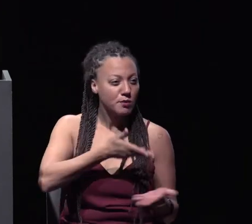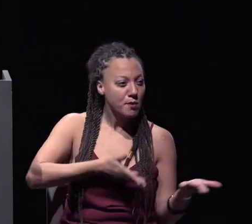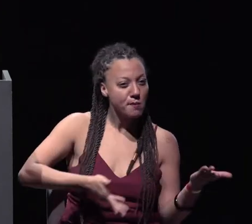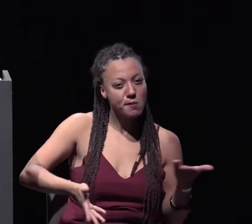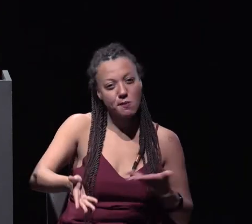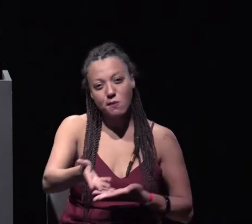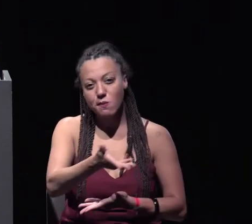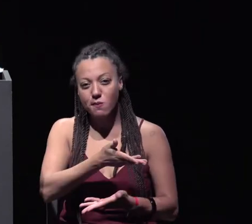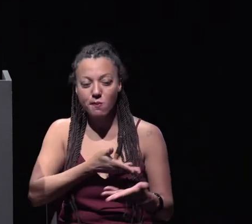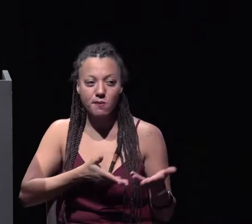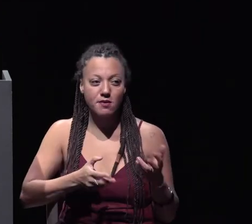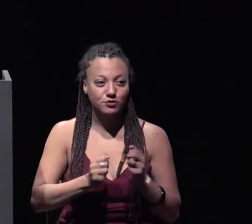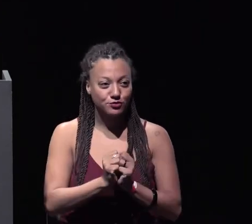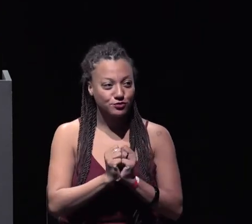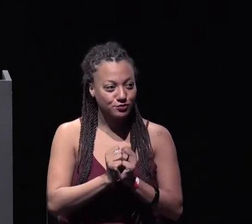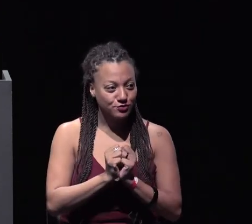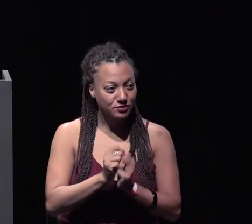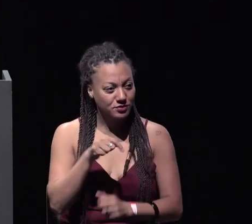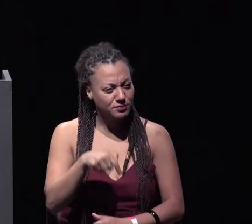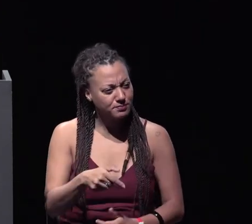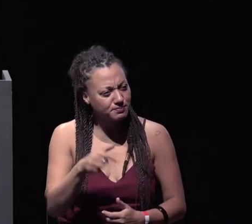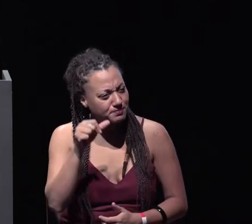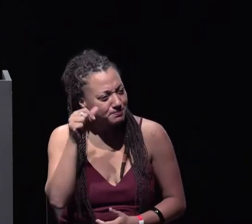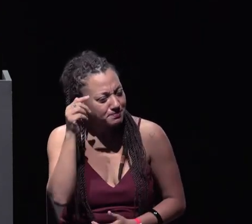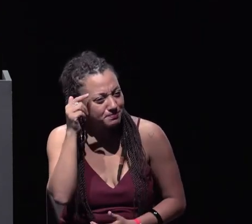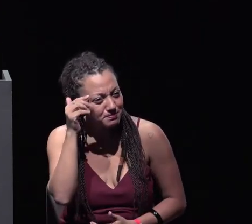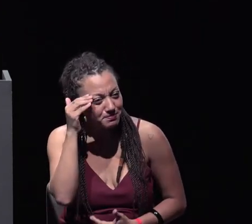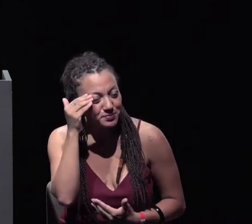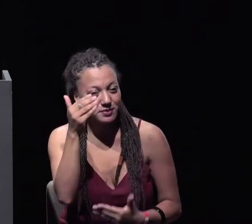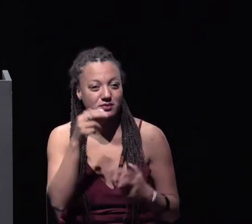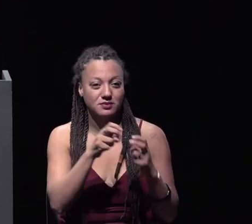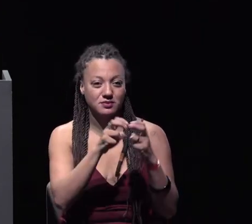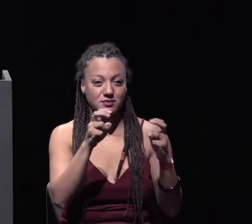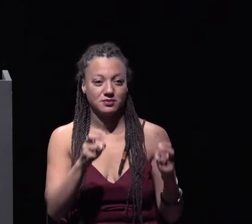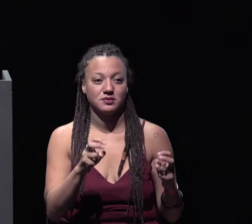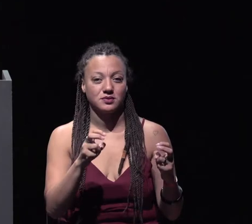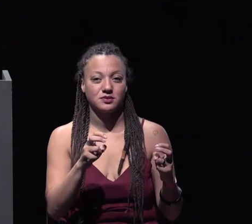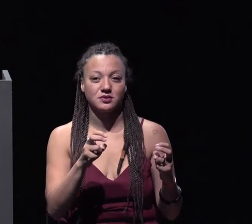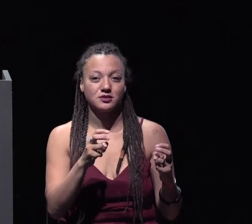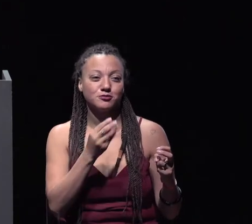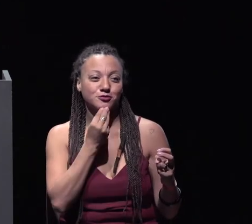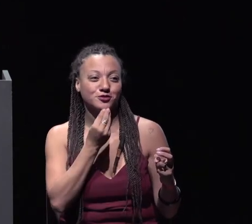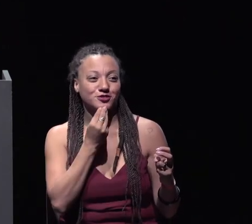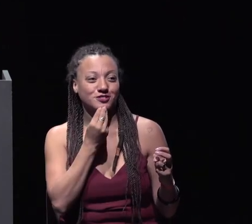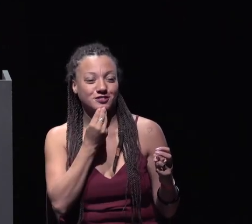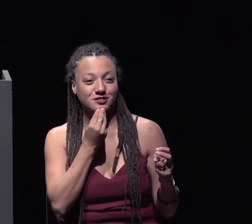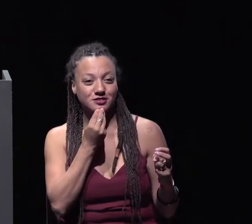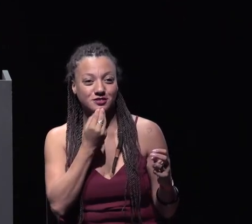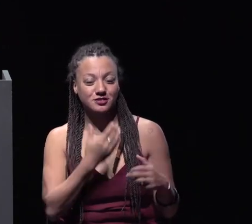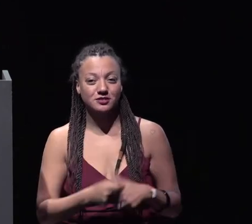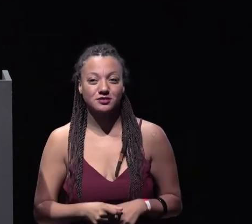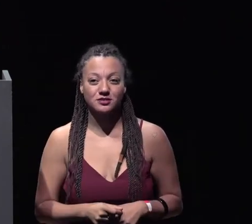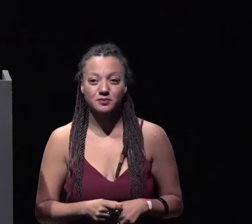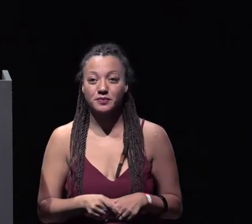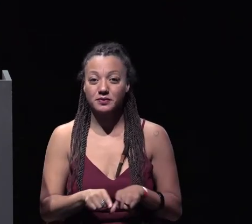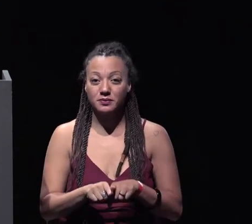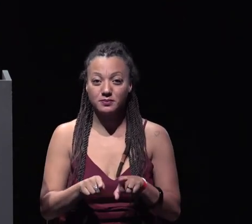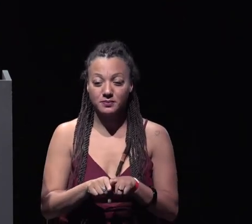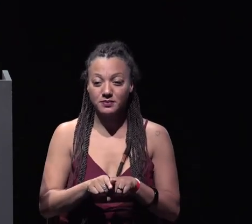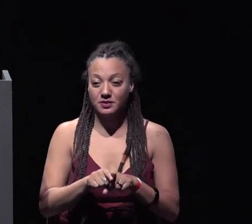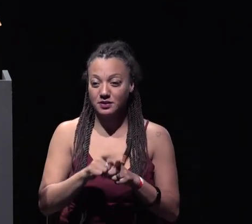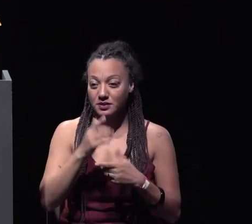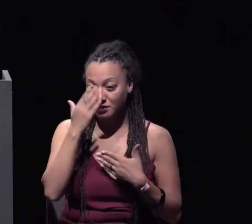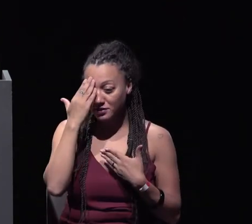todas e todos aqui queria agradecer ao masp pela oportunidade e agradecer